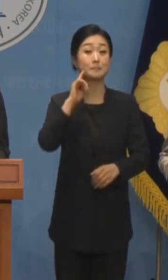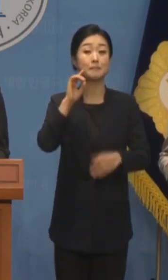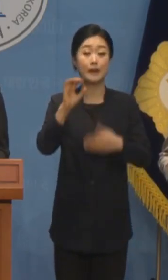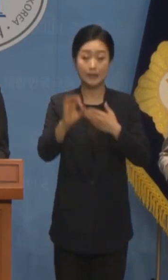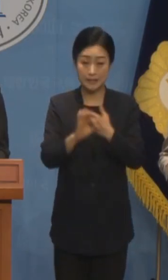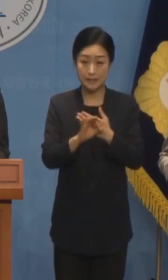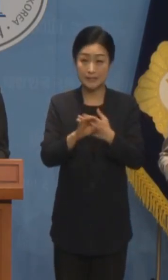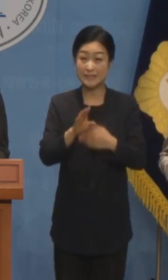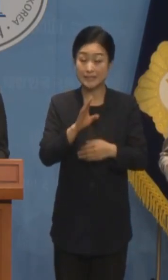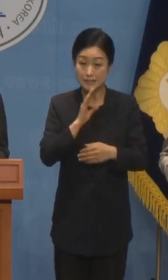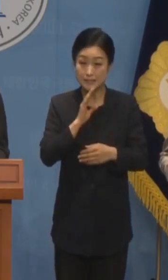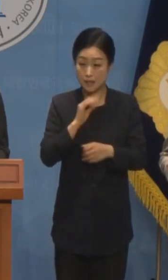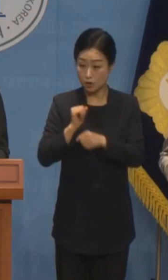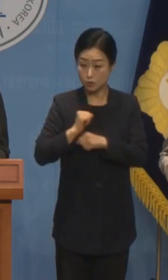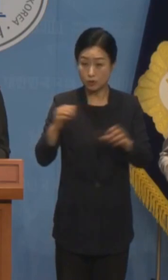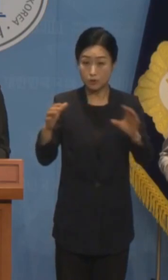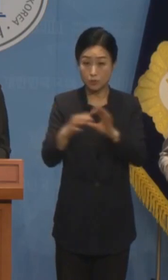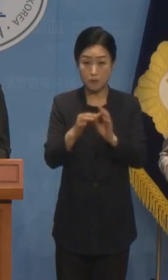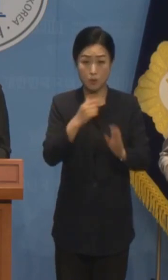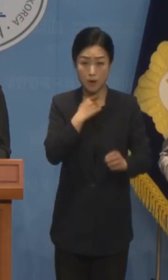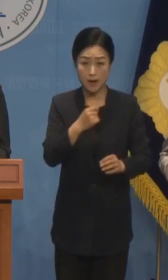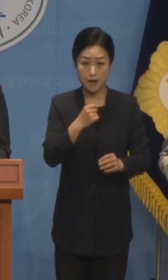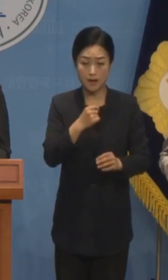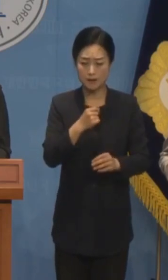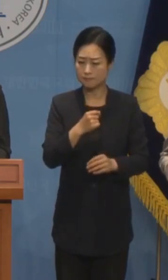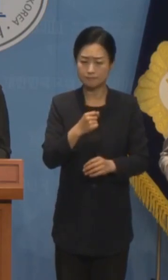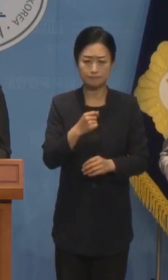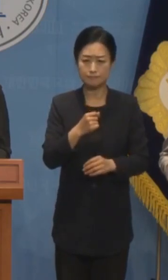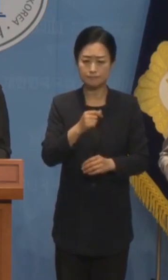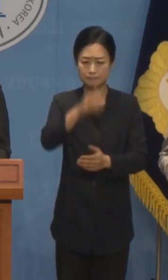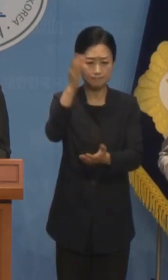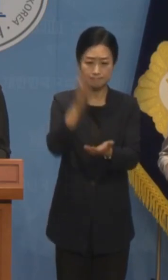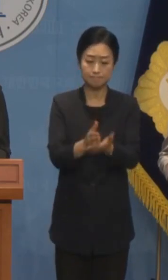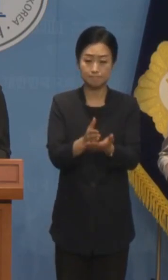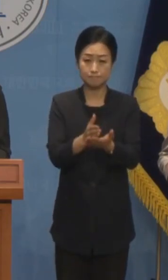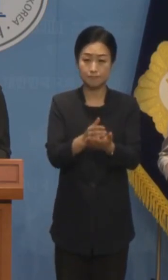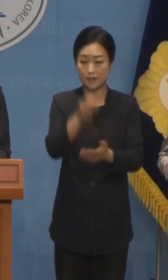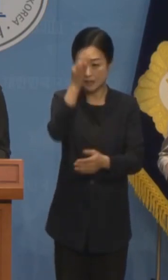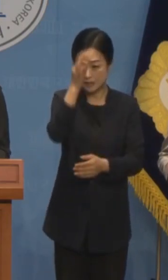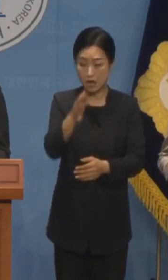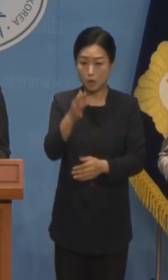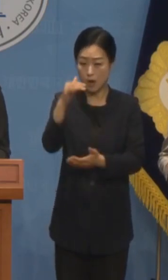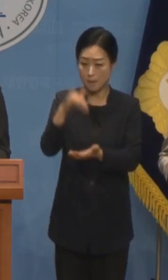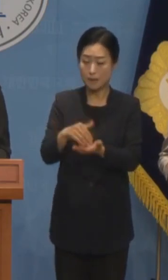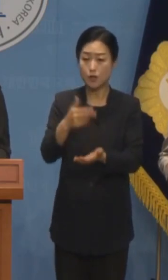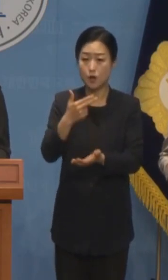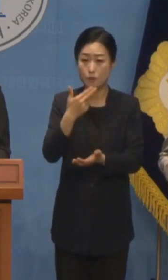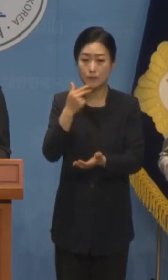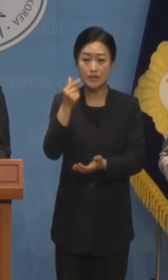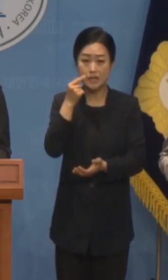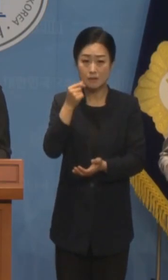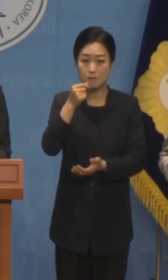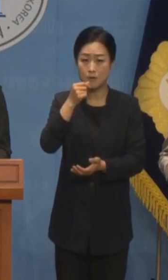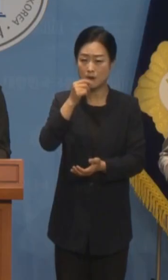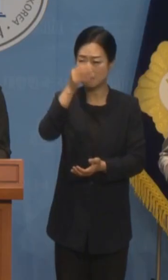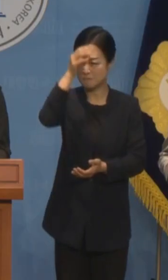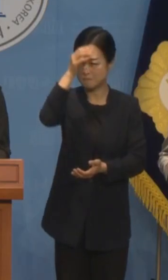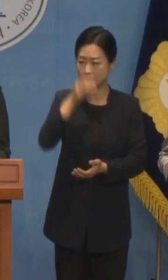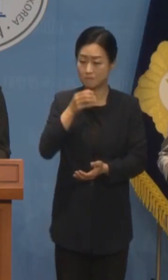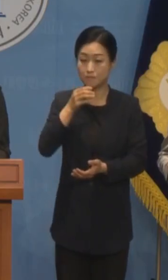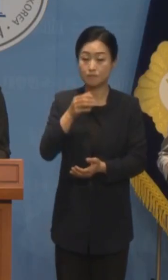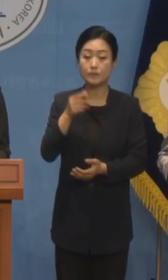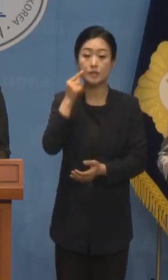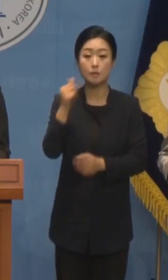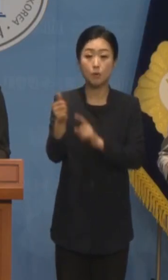꿈 당장 깨십시오. 사과도 반성도 없는 일본의 뻔뻔한 얼굴, 그 일본과